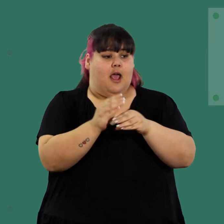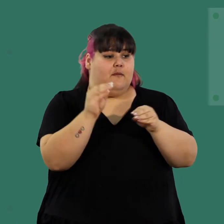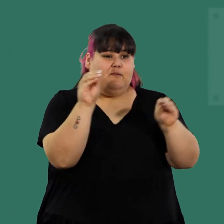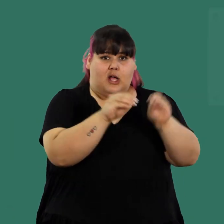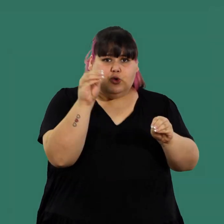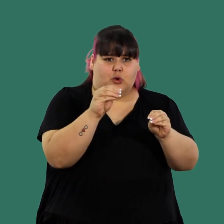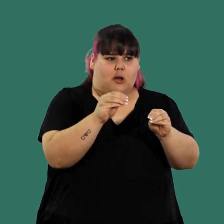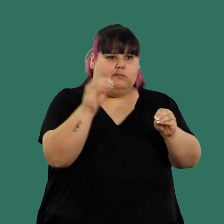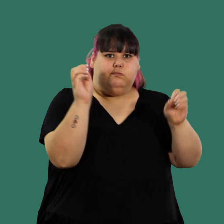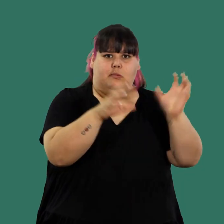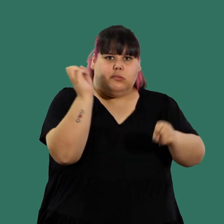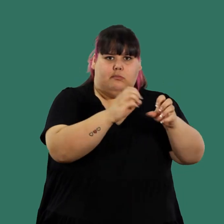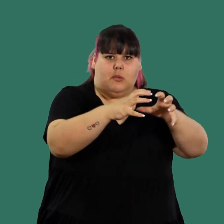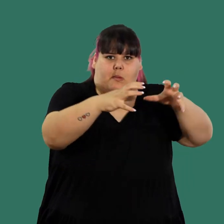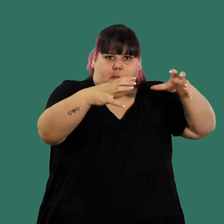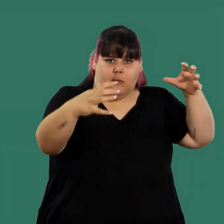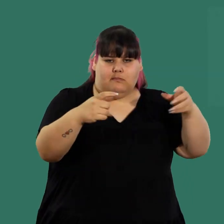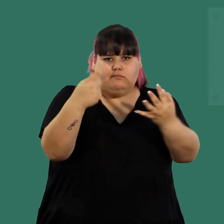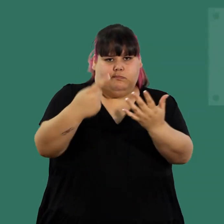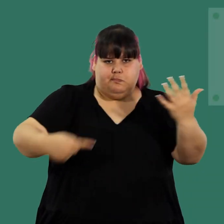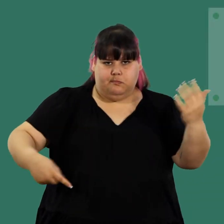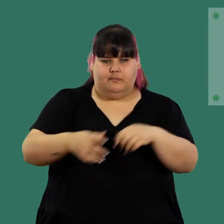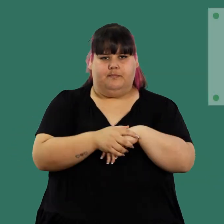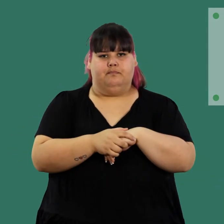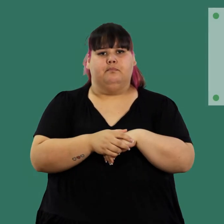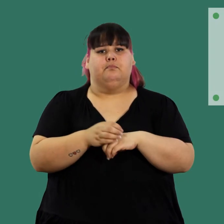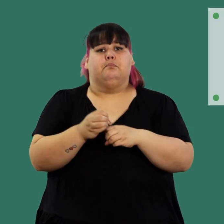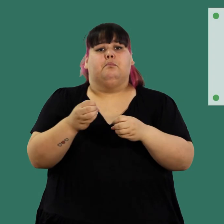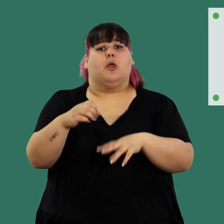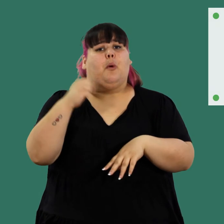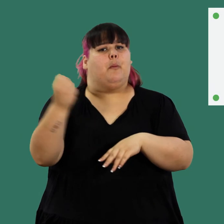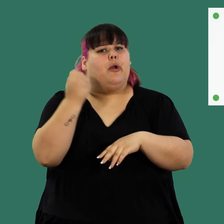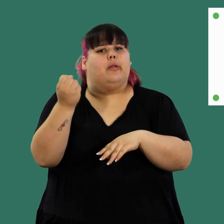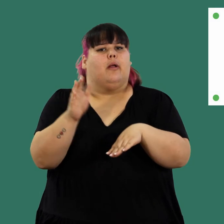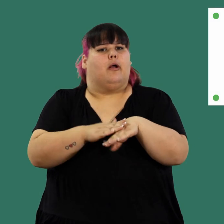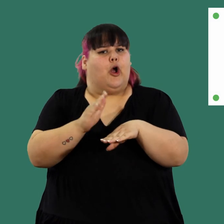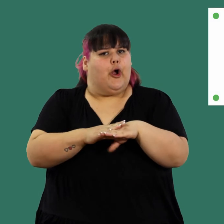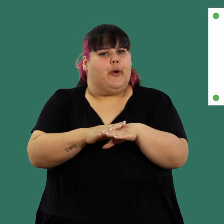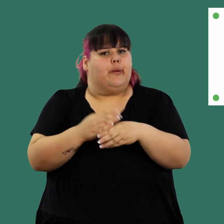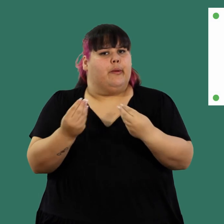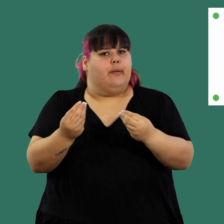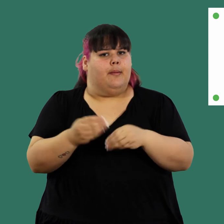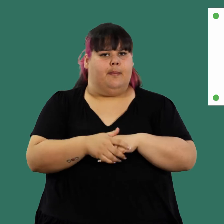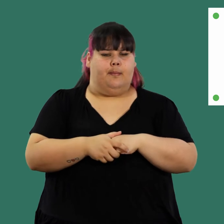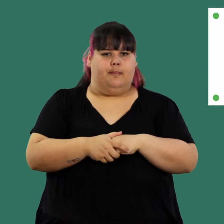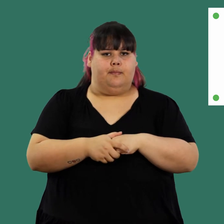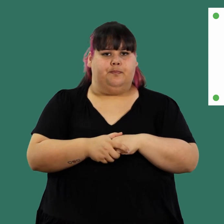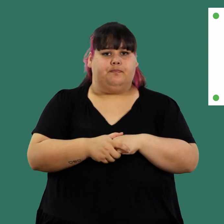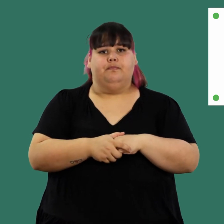etcétera Por qué es importante nuestro compromiso si bien las ciudades